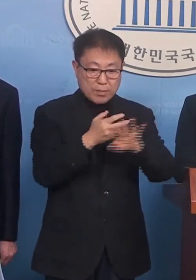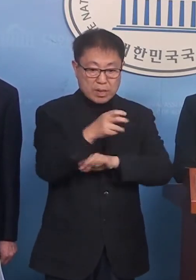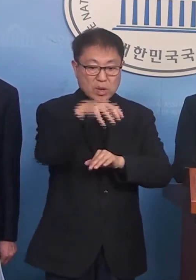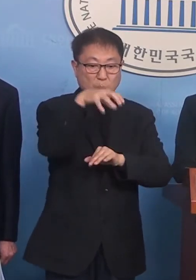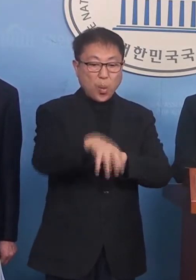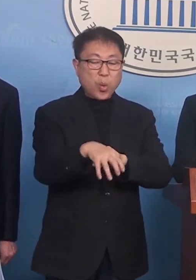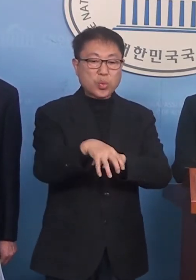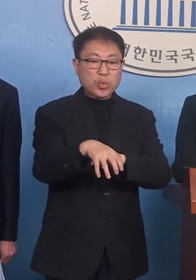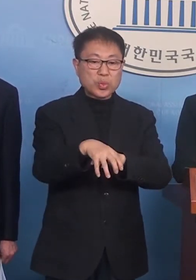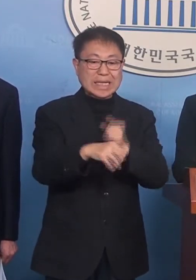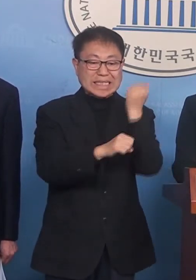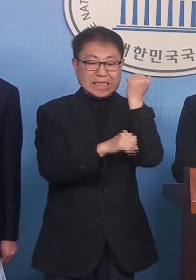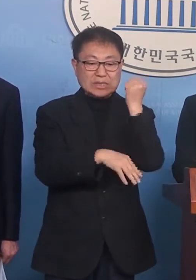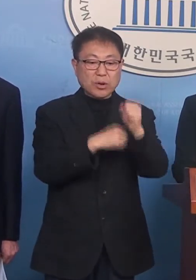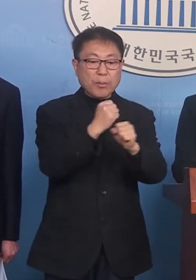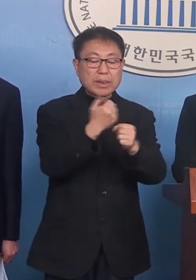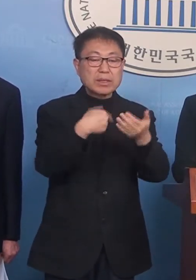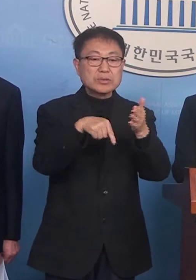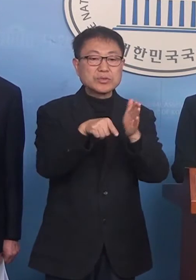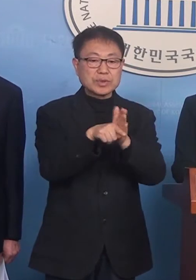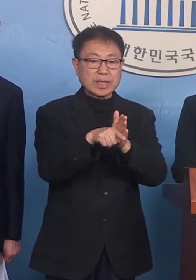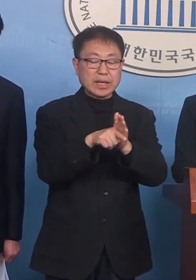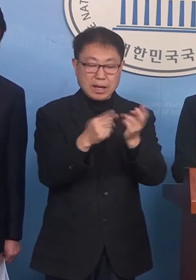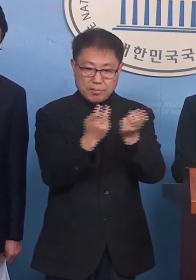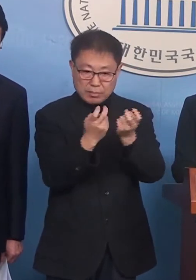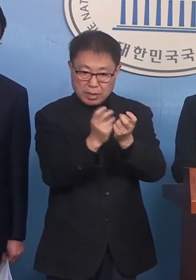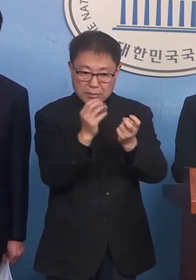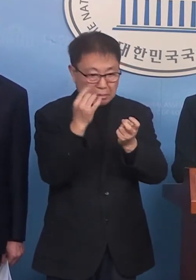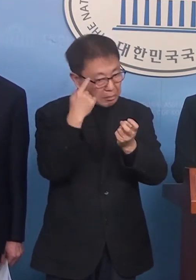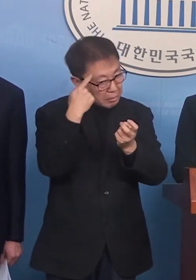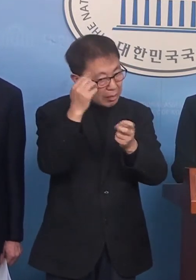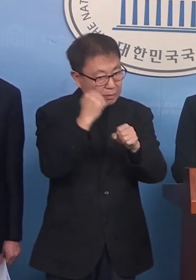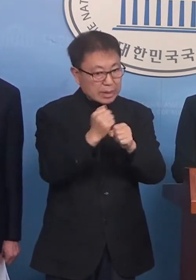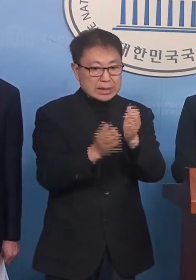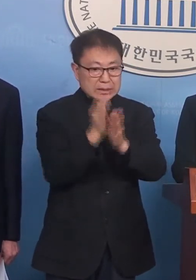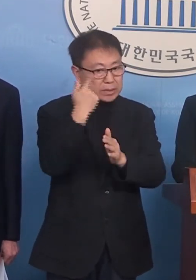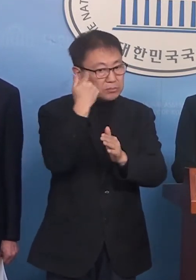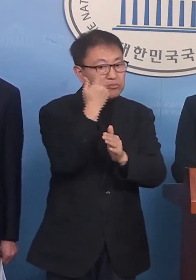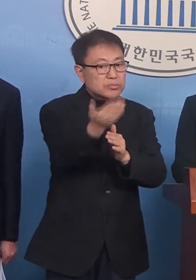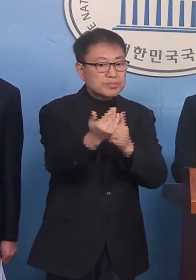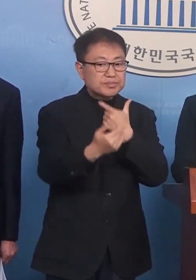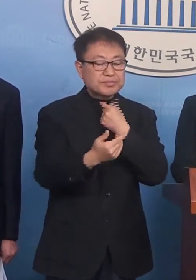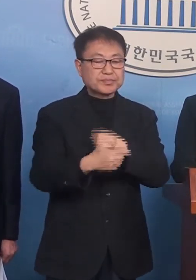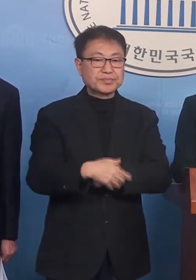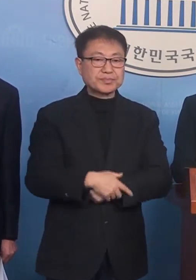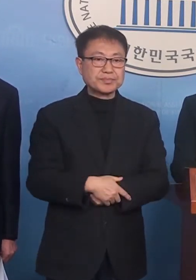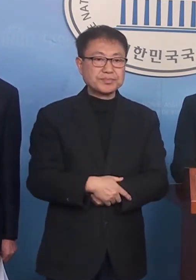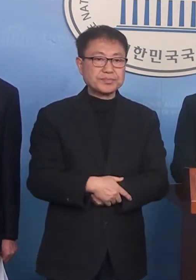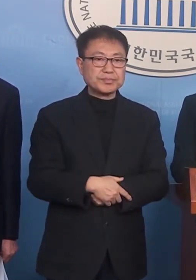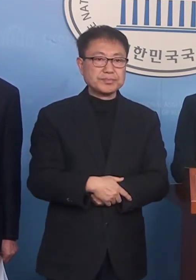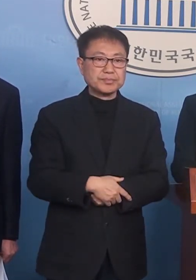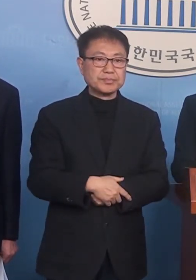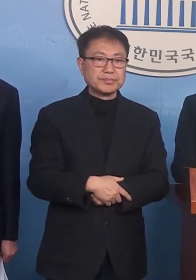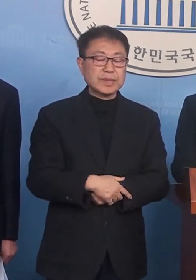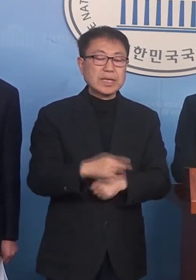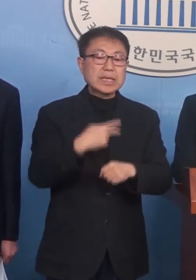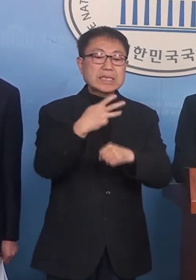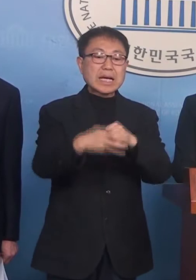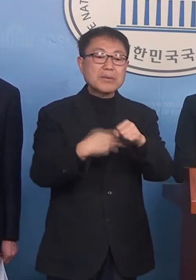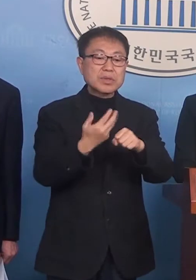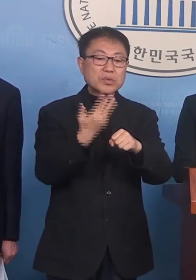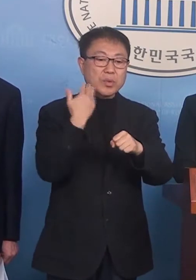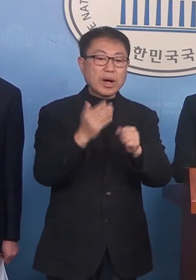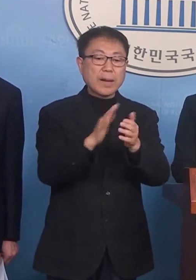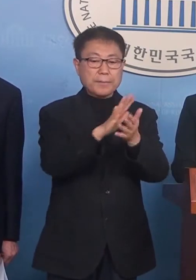부지를 그 거점으로 만들기 위한 대안을 제시하고 시민들의 판단을 구할 것입니다. 30년간